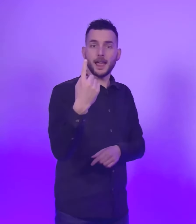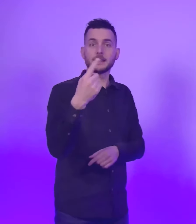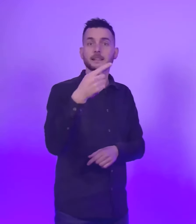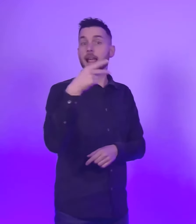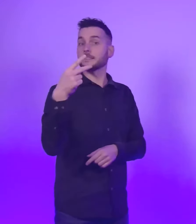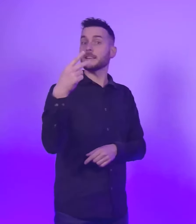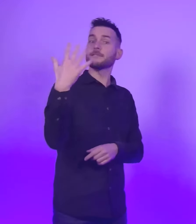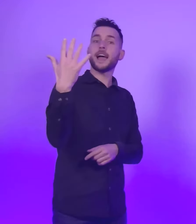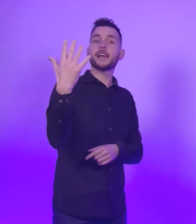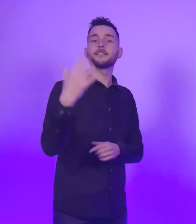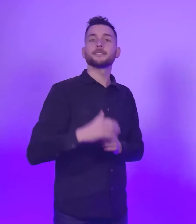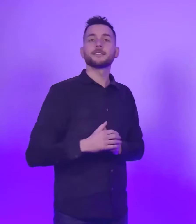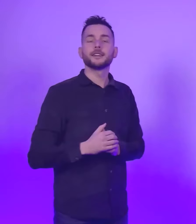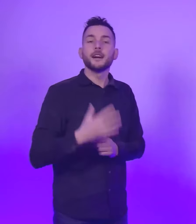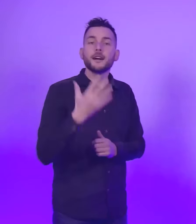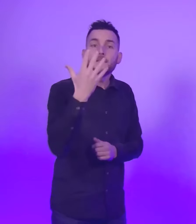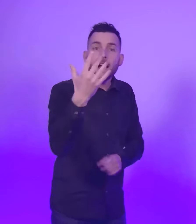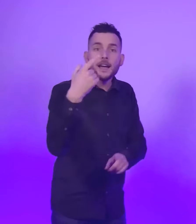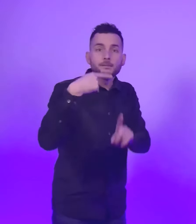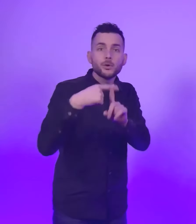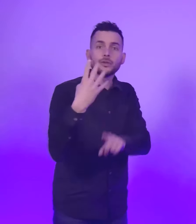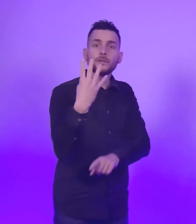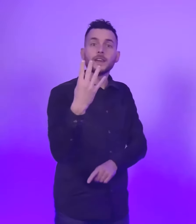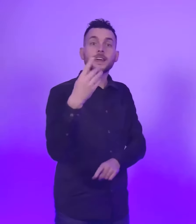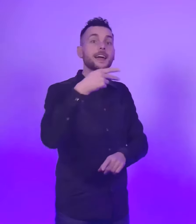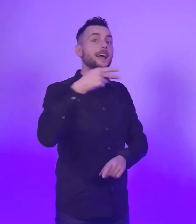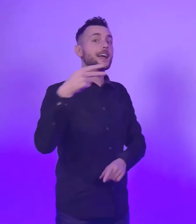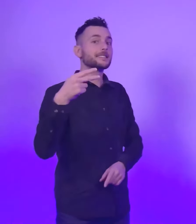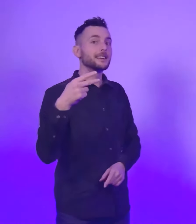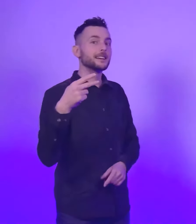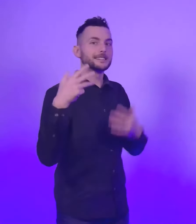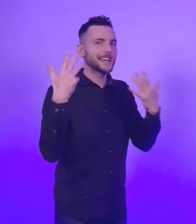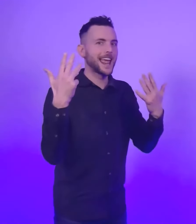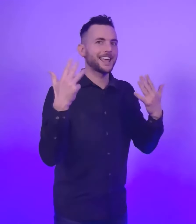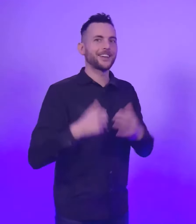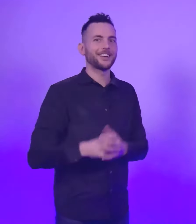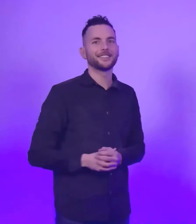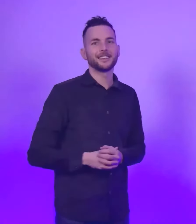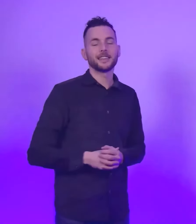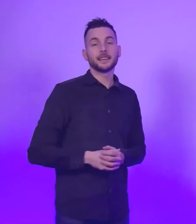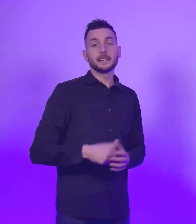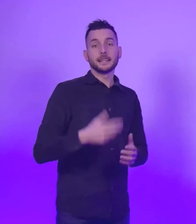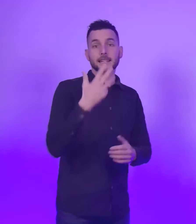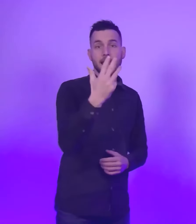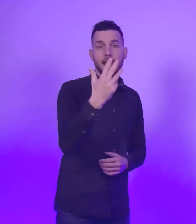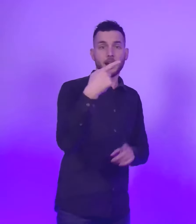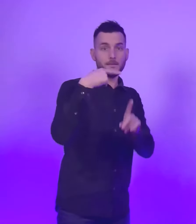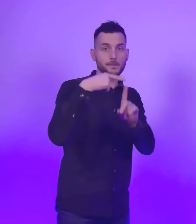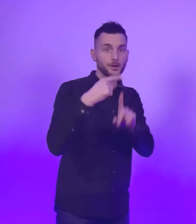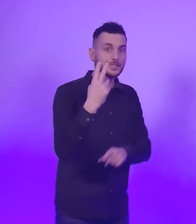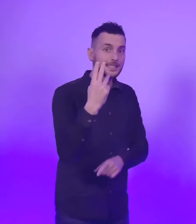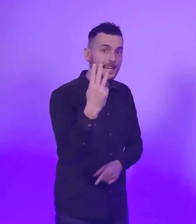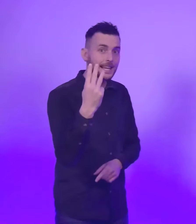is 5. 5 plus 4 is 9. 9 plus